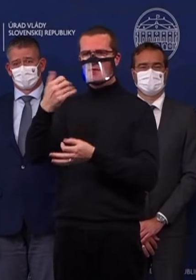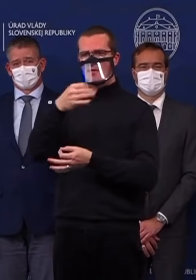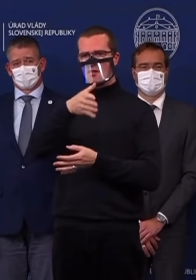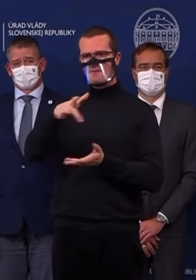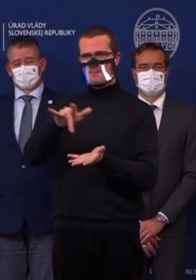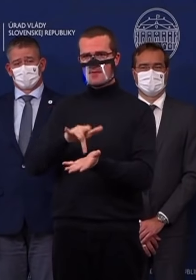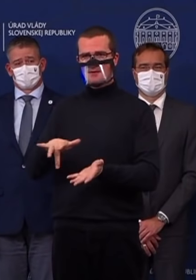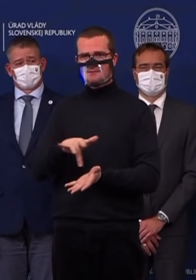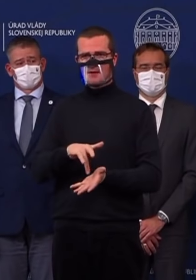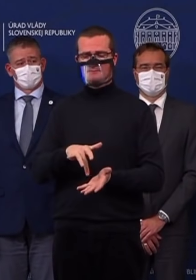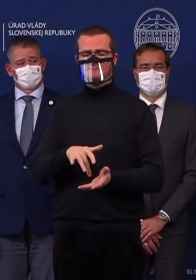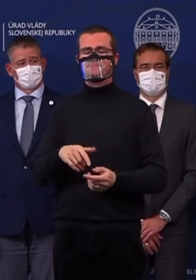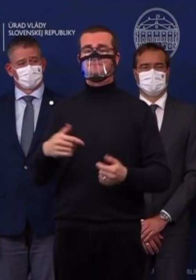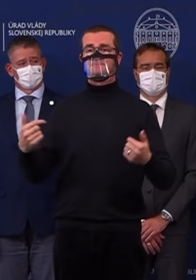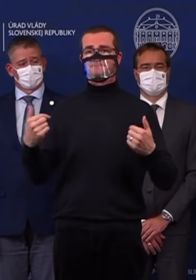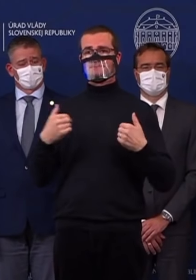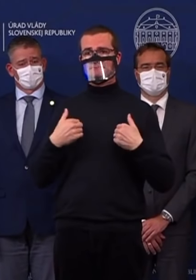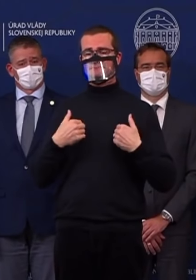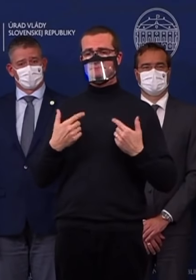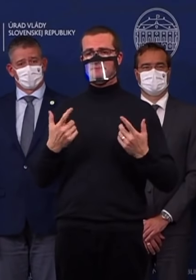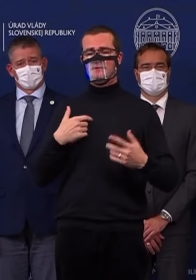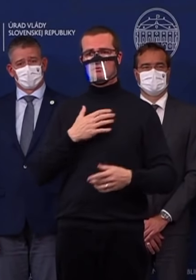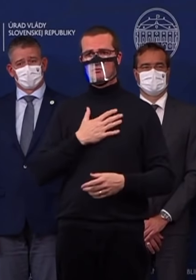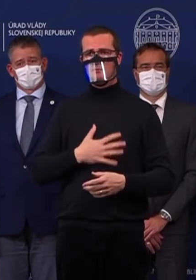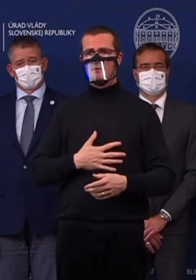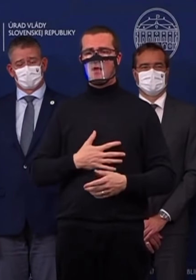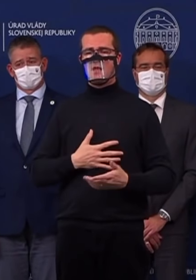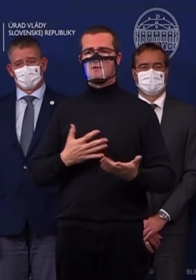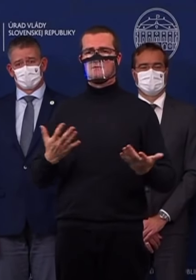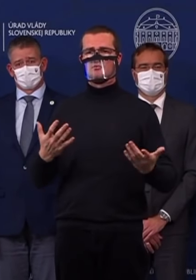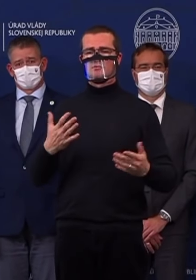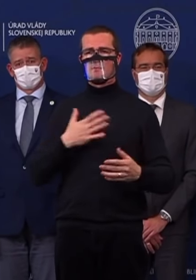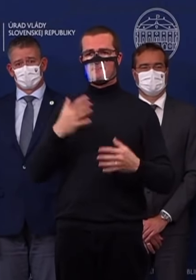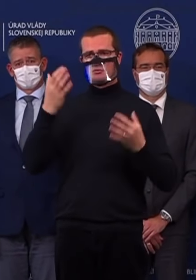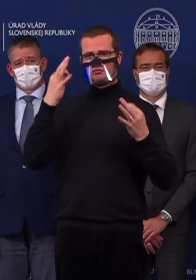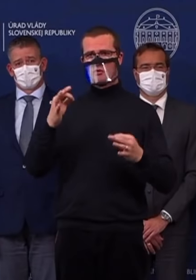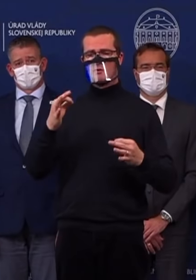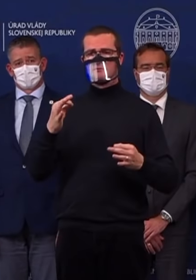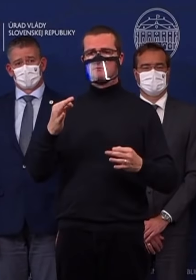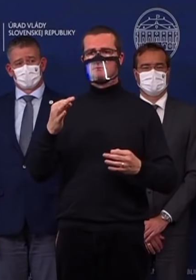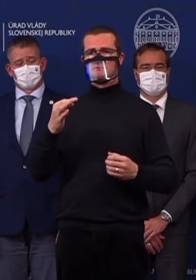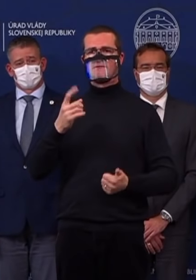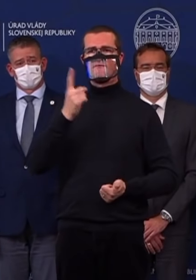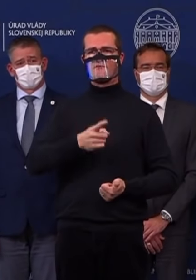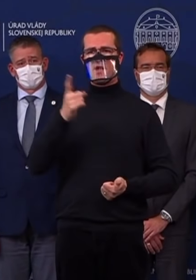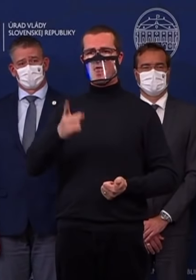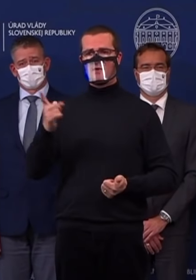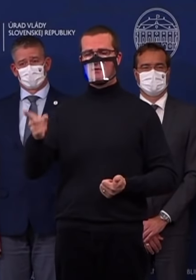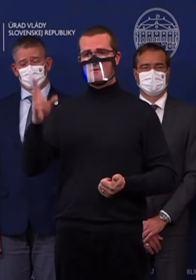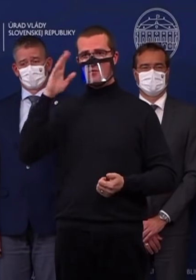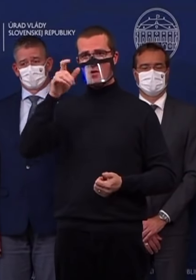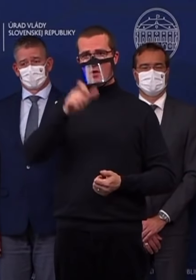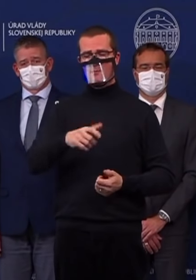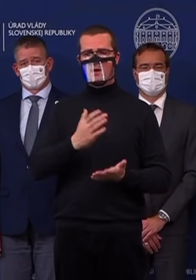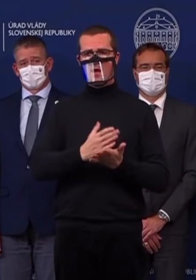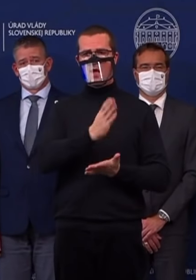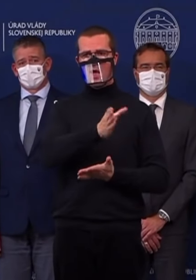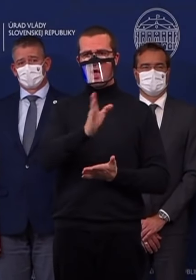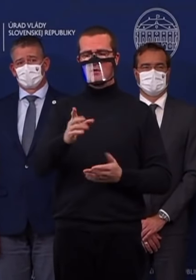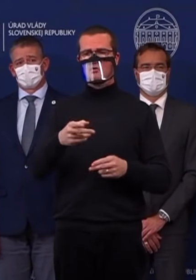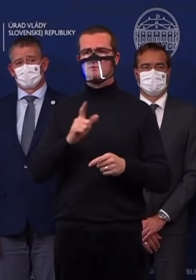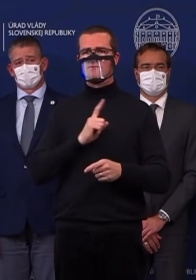miest. Ja som rád, že mám čest veliť vojakom, ktorí boli nasadení, pretože každý deň si